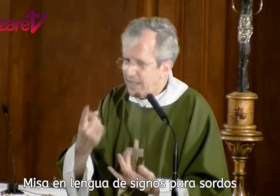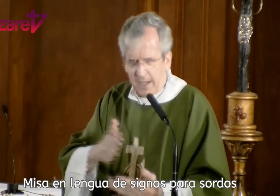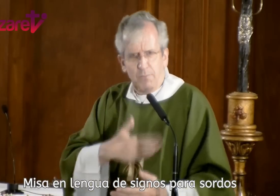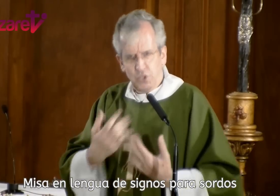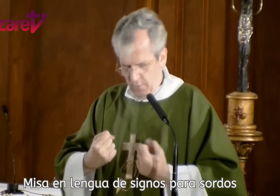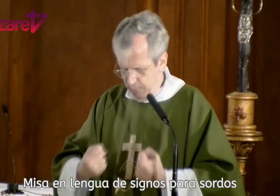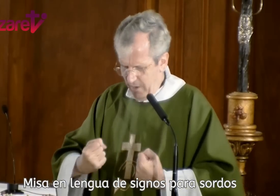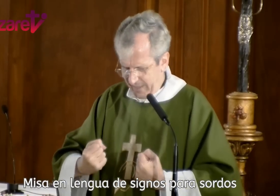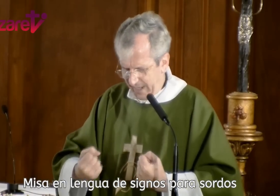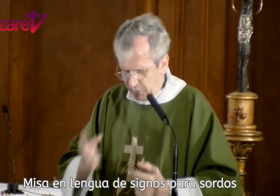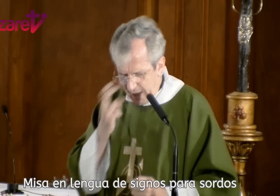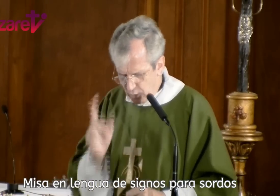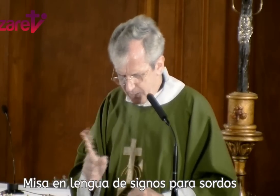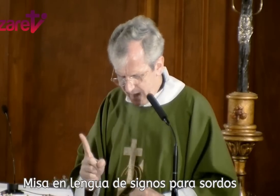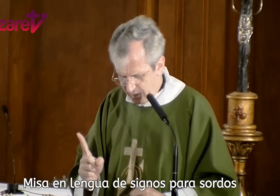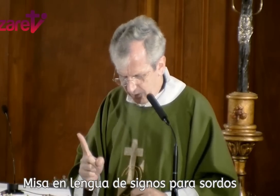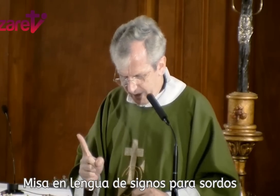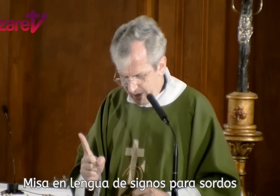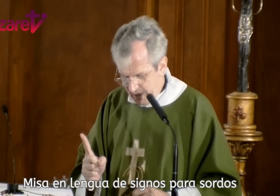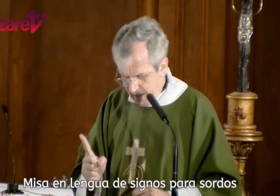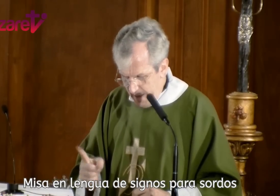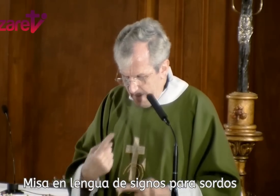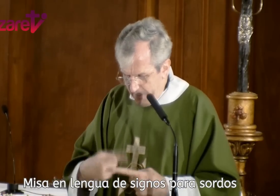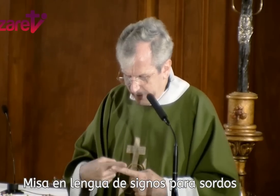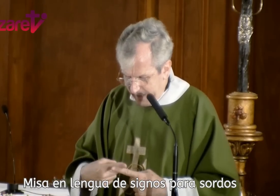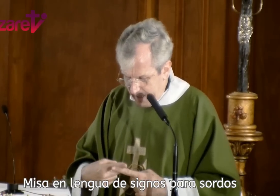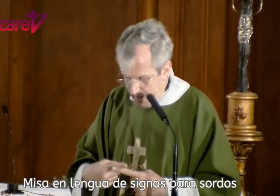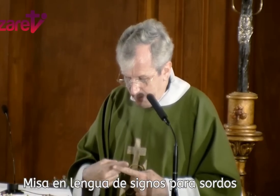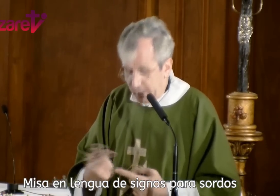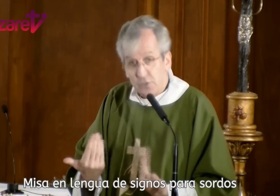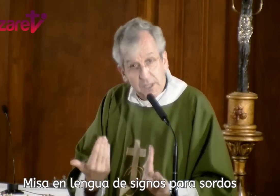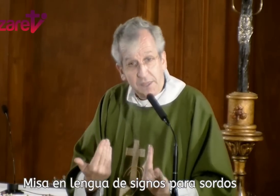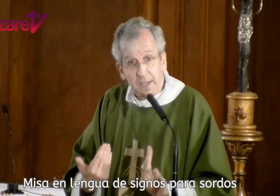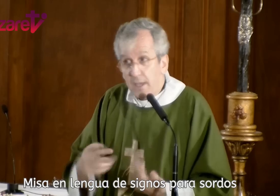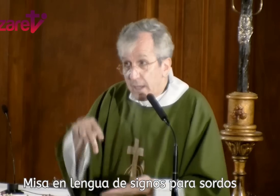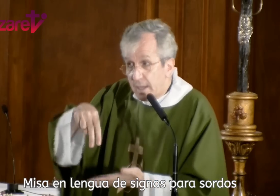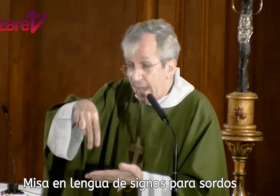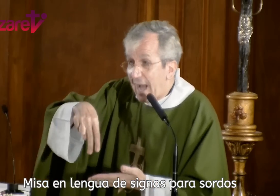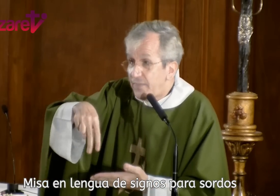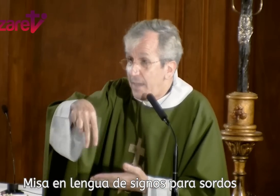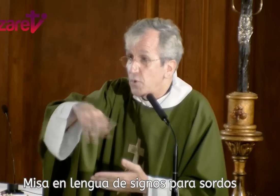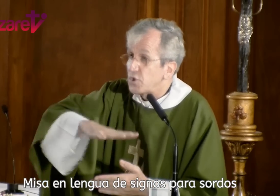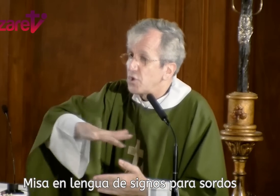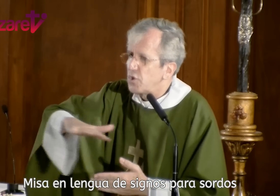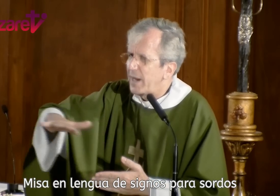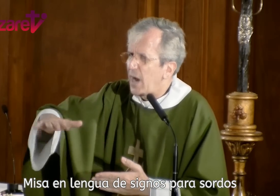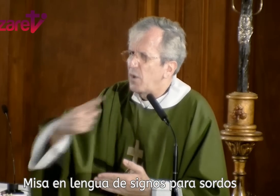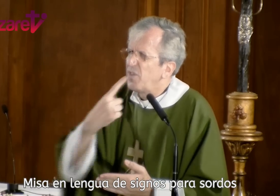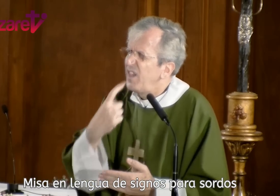que tengamos fuerza, que no tengamos miedo. ¿Por qué? Porque nos dice que andemos sobre el agua. Y uno dice,